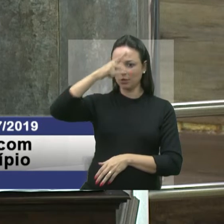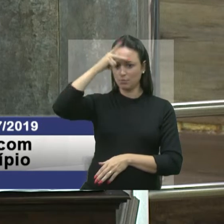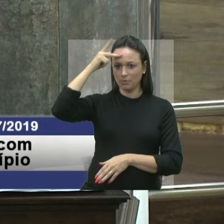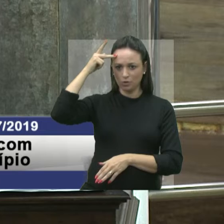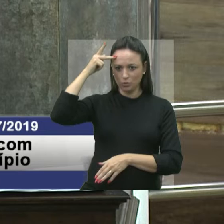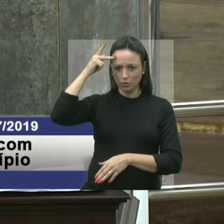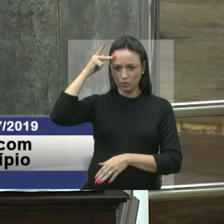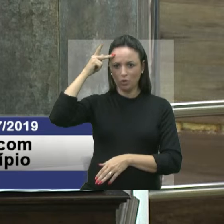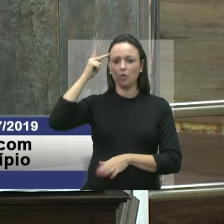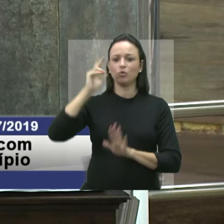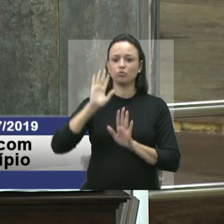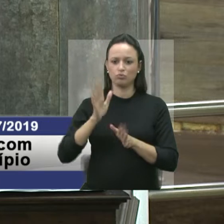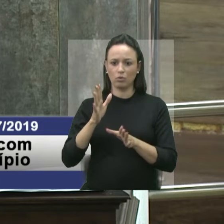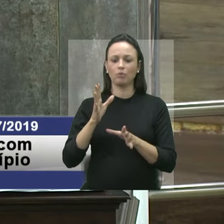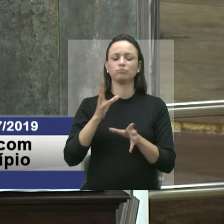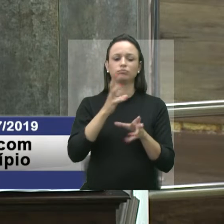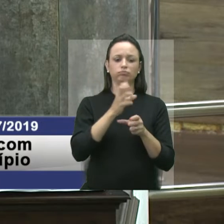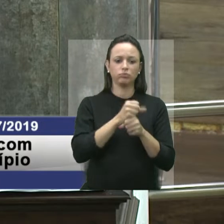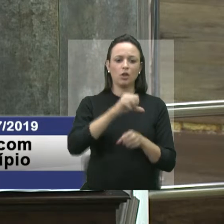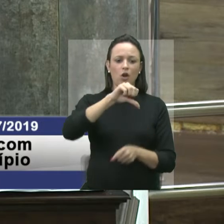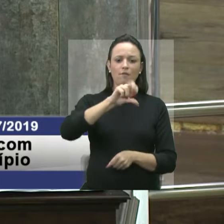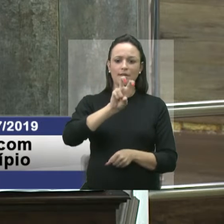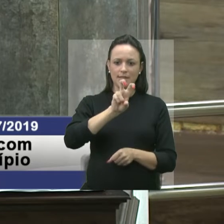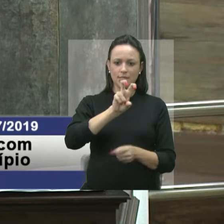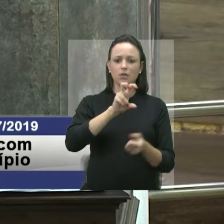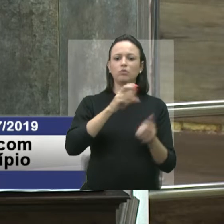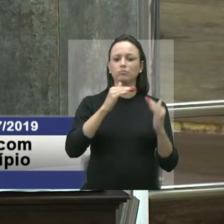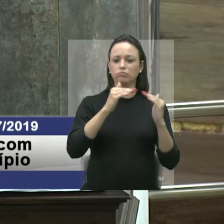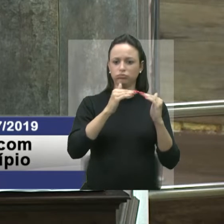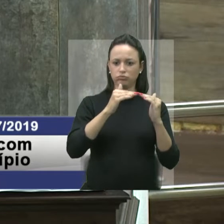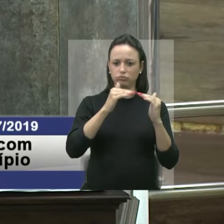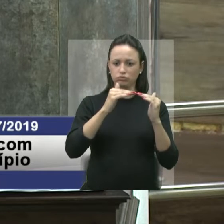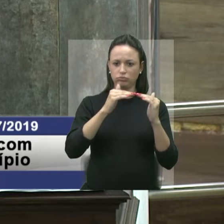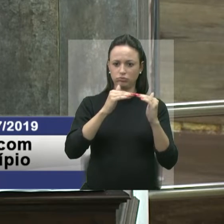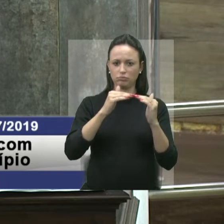votaram favorável. Daria um total praticamente de